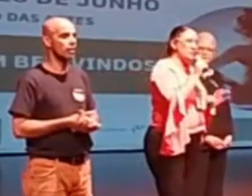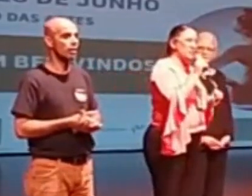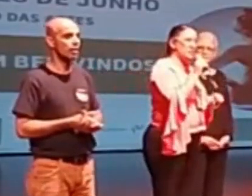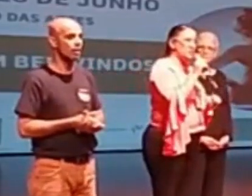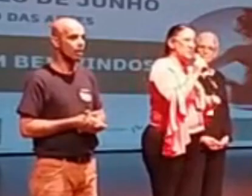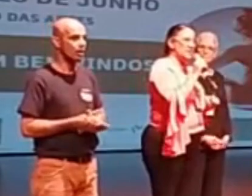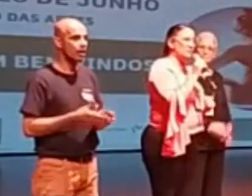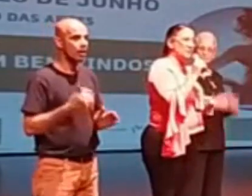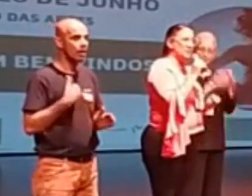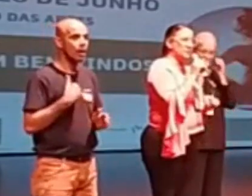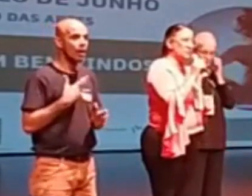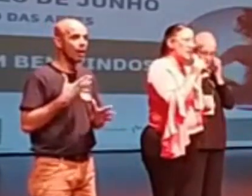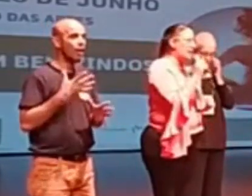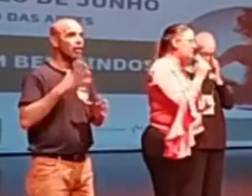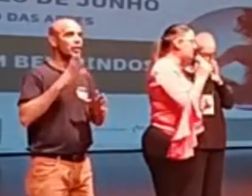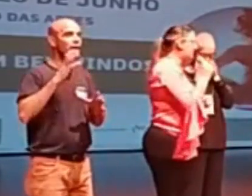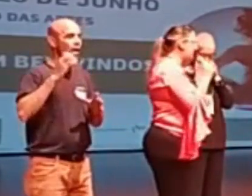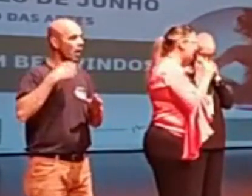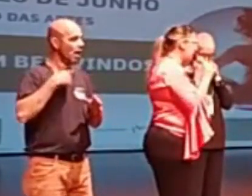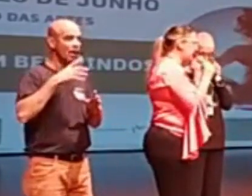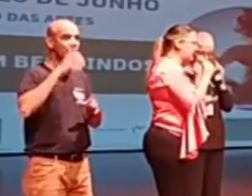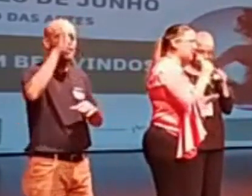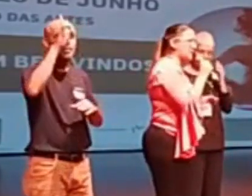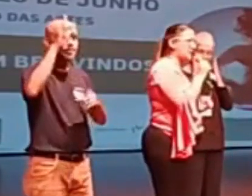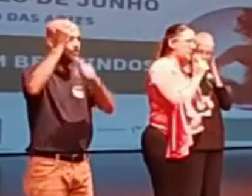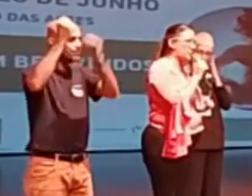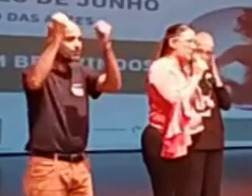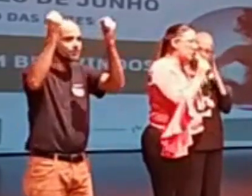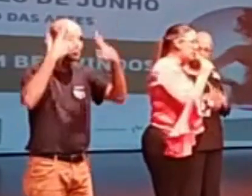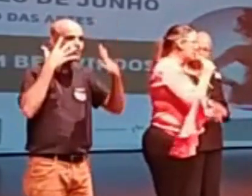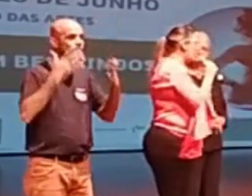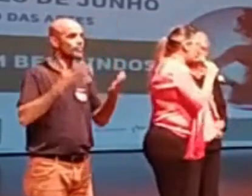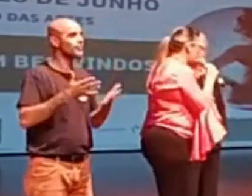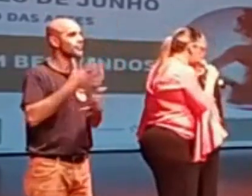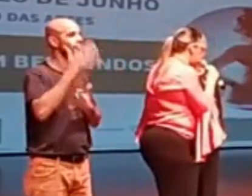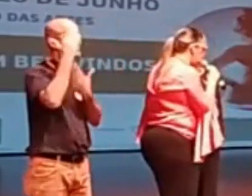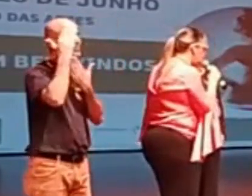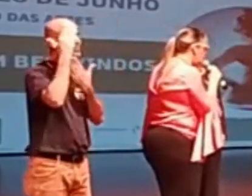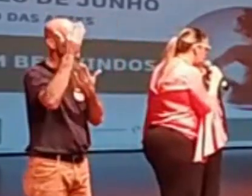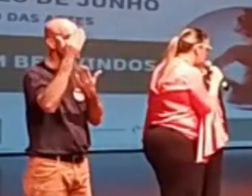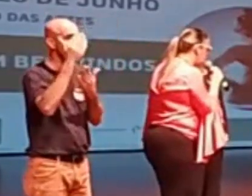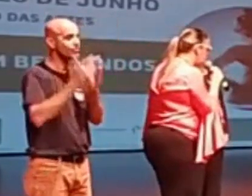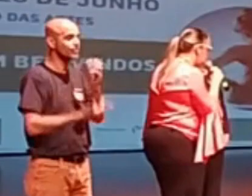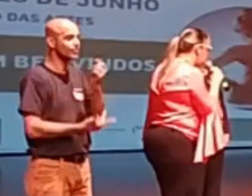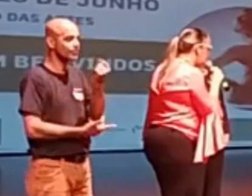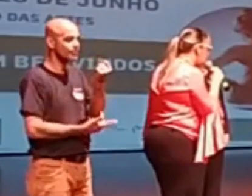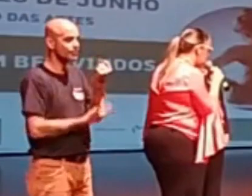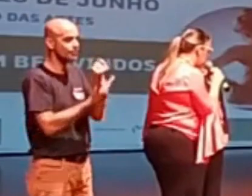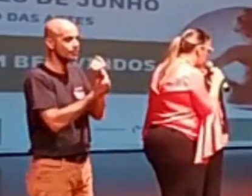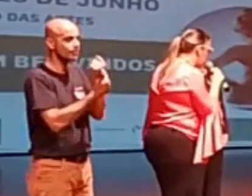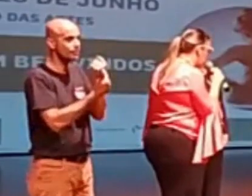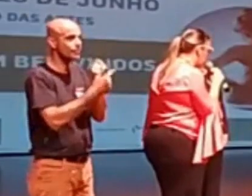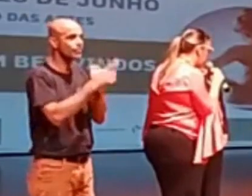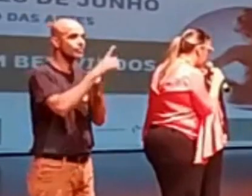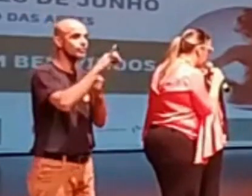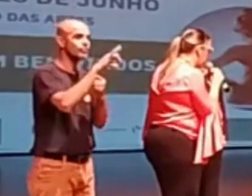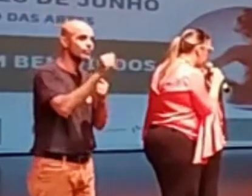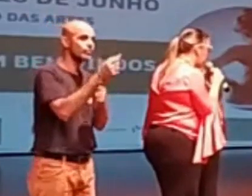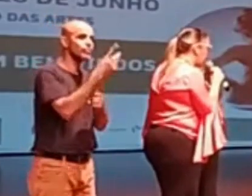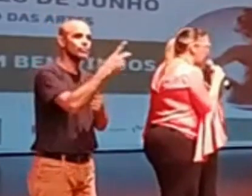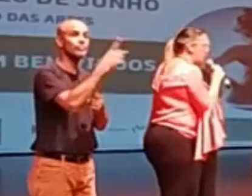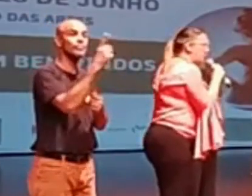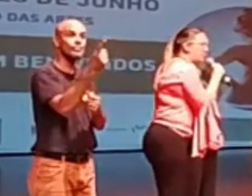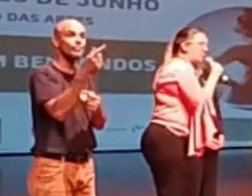a obra de Deus estava naquele lugar e, graças a Deus, a cirurgia da Pietra vai ser dia 21 agora,